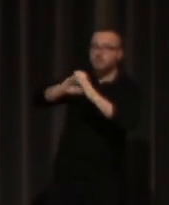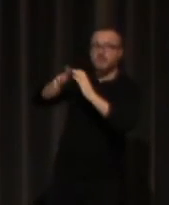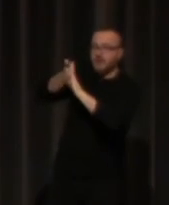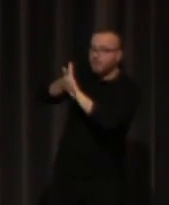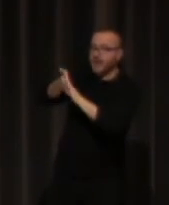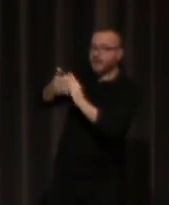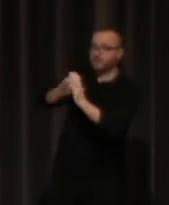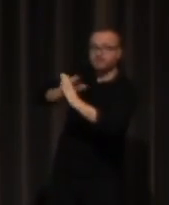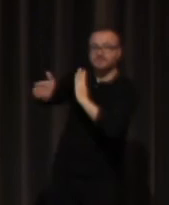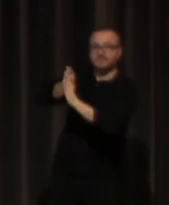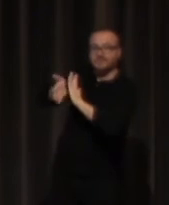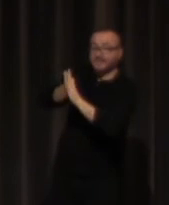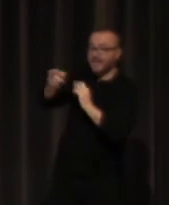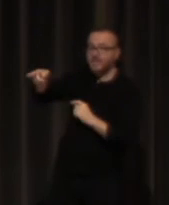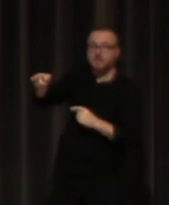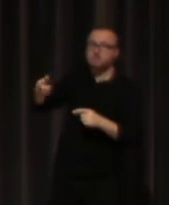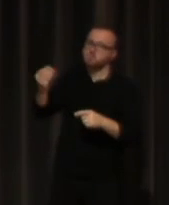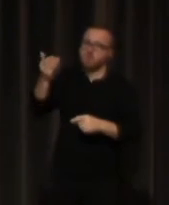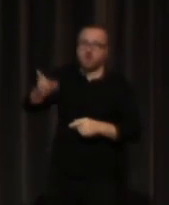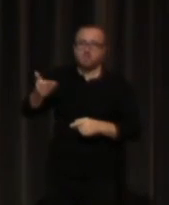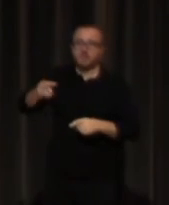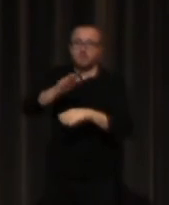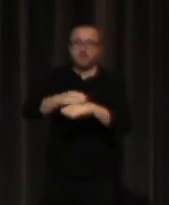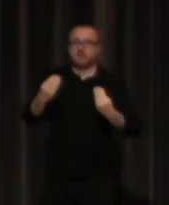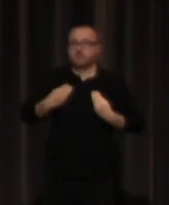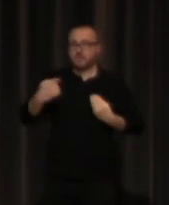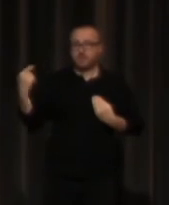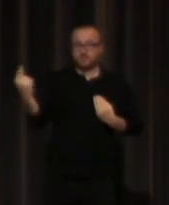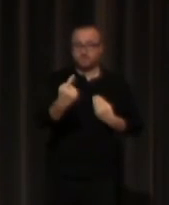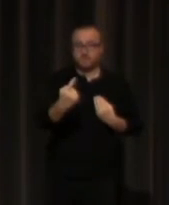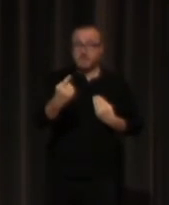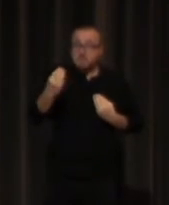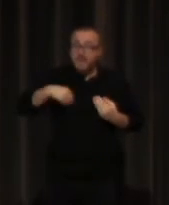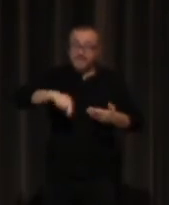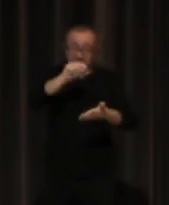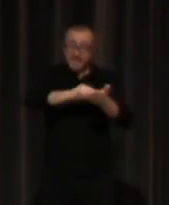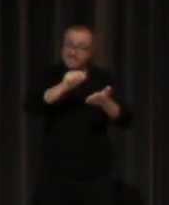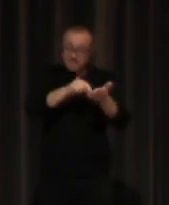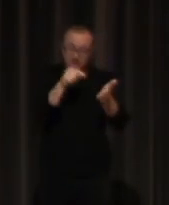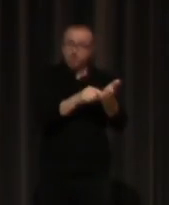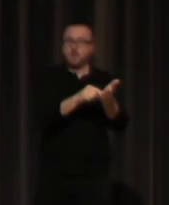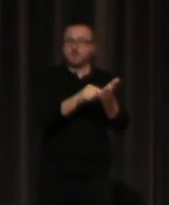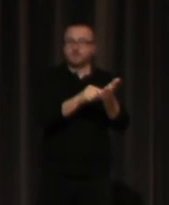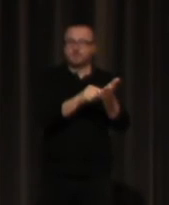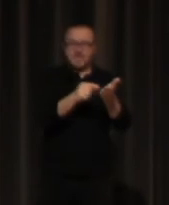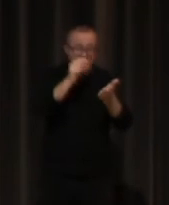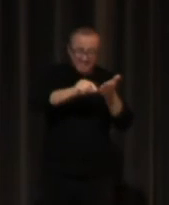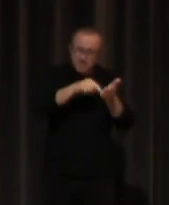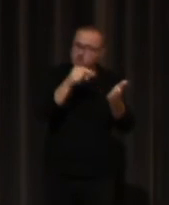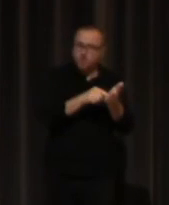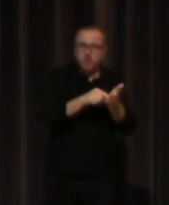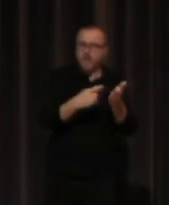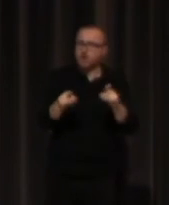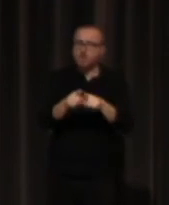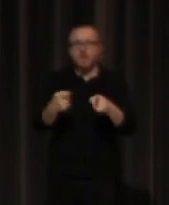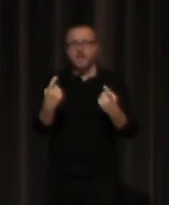allà fora, és molt important. Tota l'escriptura, de fet, pivota sobre aquesta necessitat de